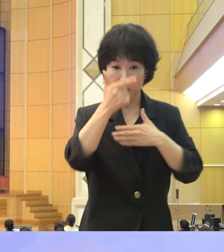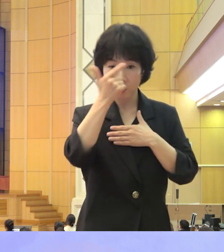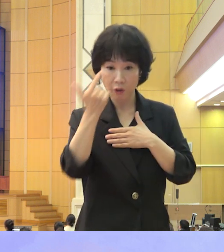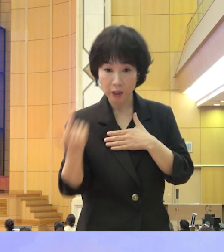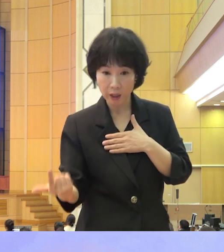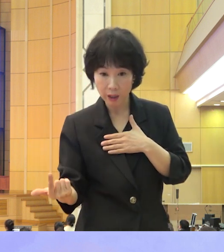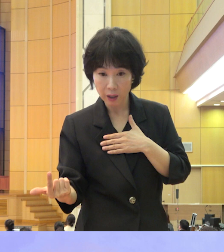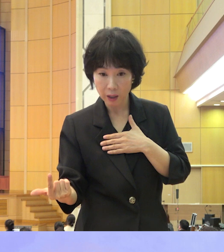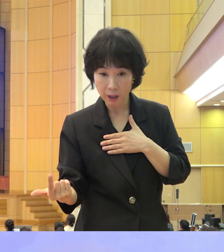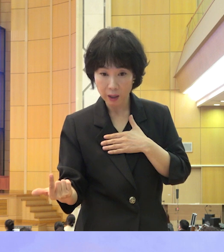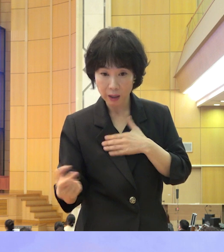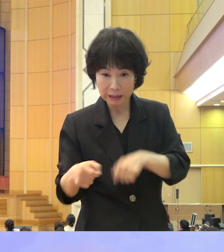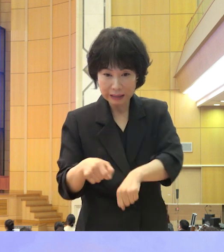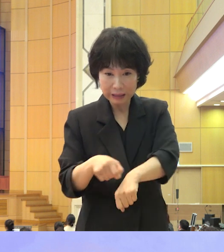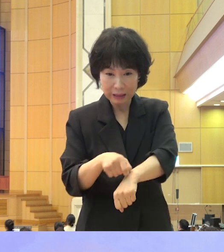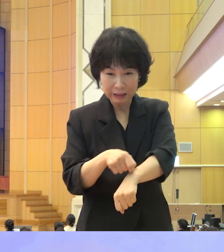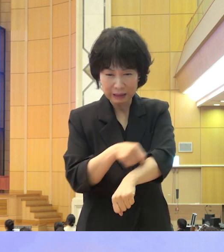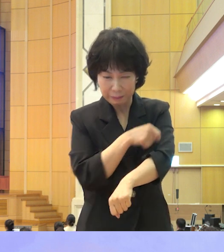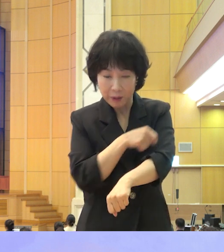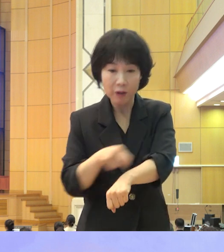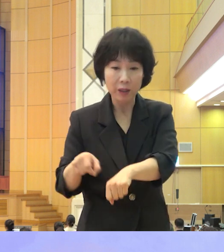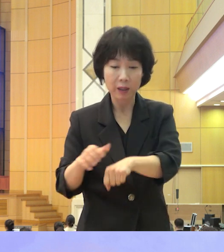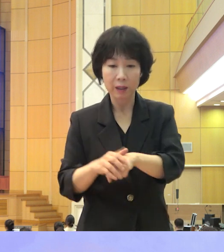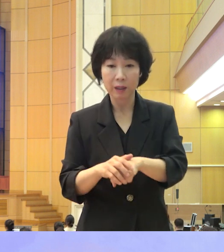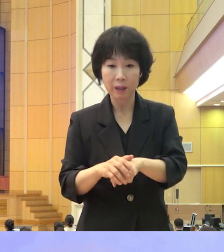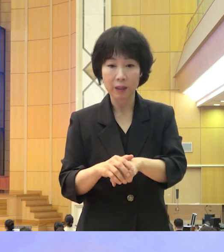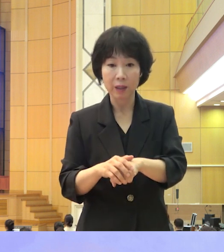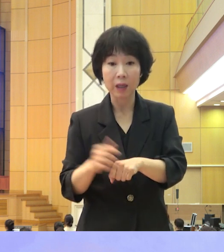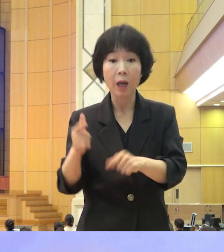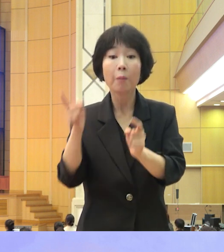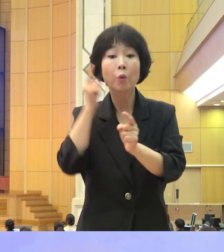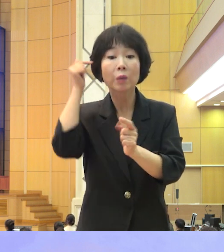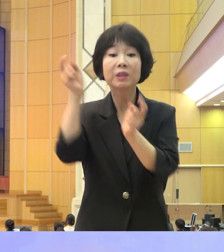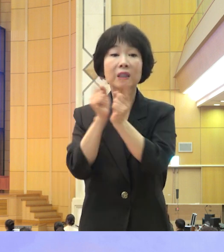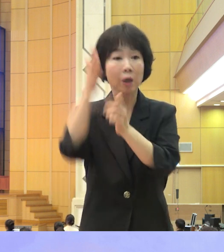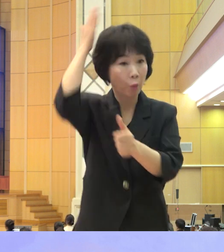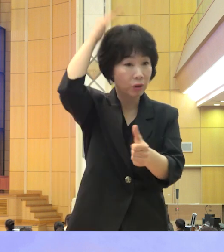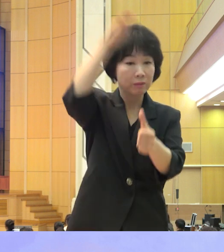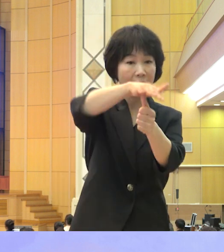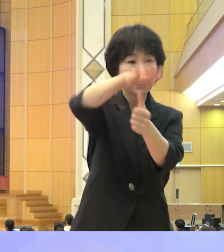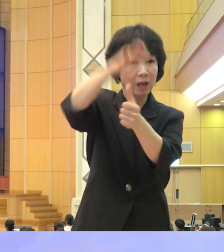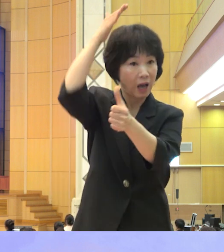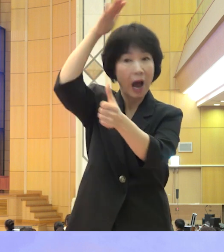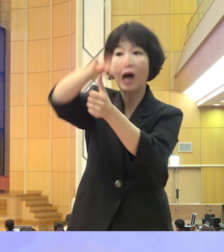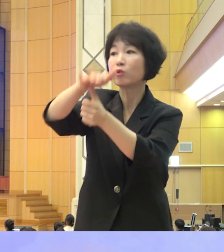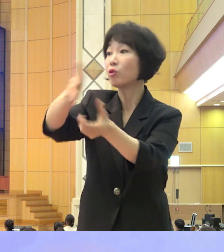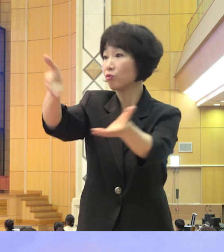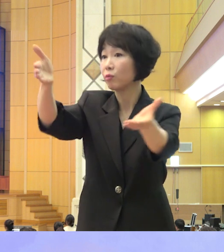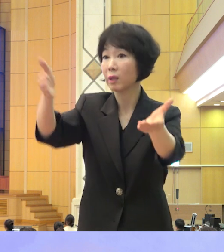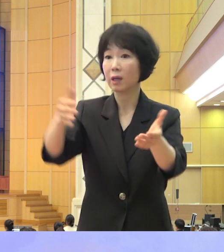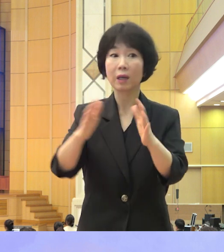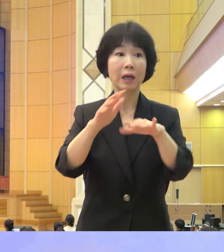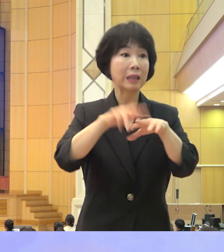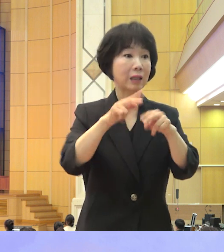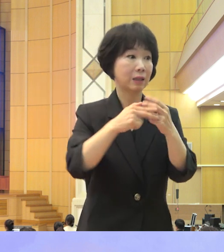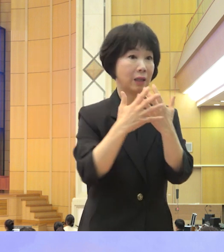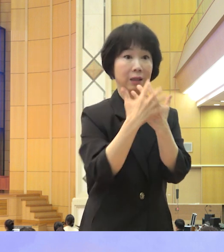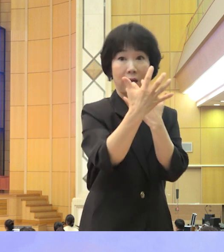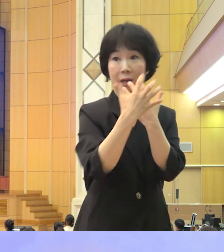밤에는 특별 새벽 기도회 때처럼 안수할 수 있도록 여러분 자리 정돈 잘